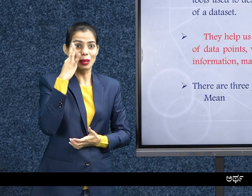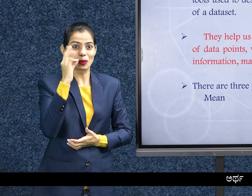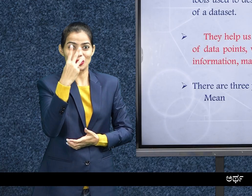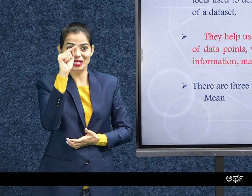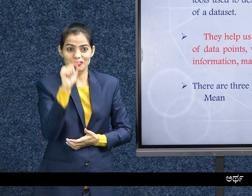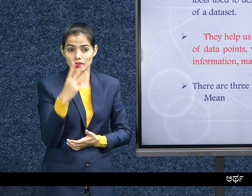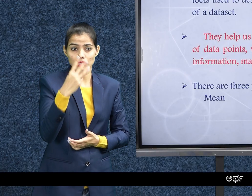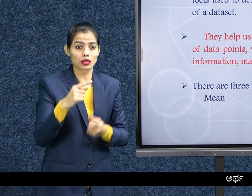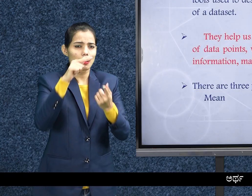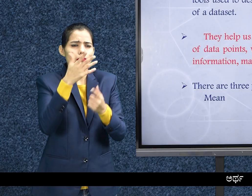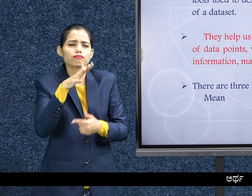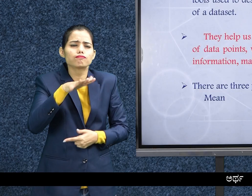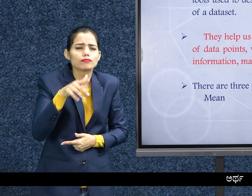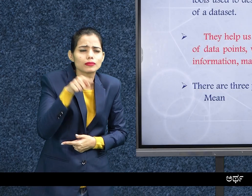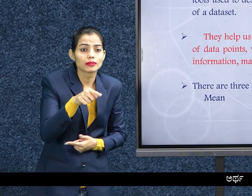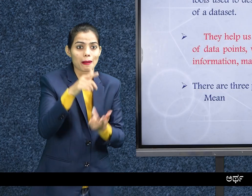ಅರ್ಥ,